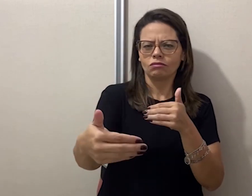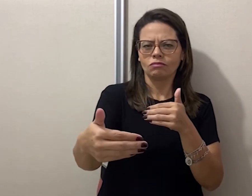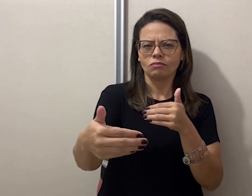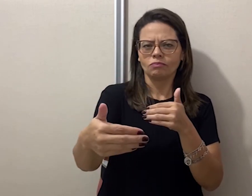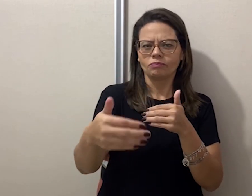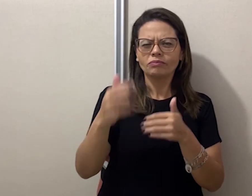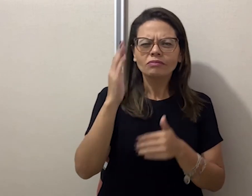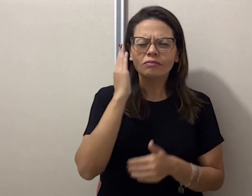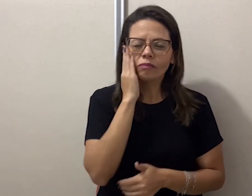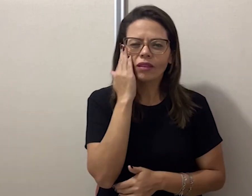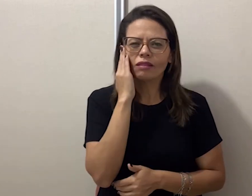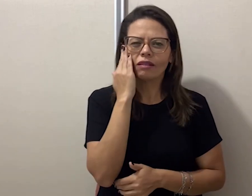7 reais e assim